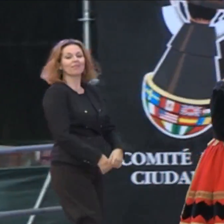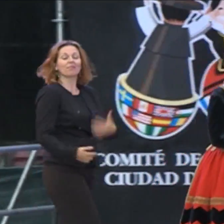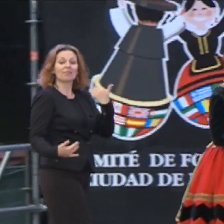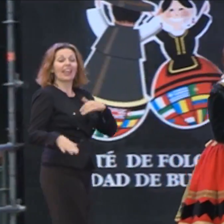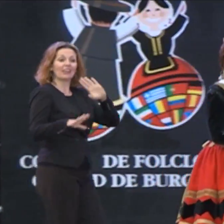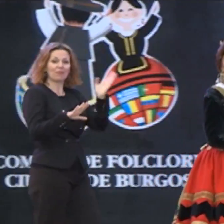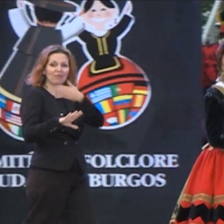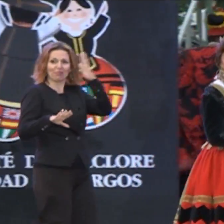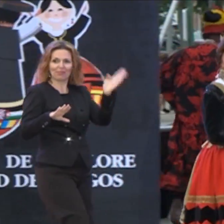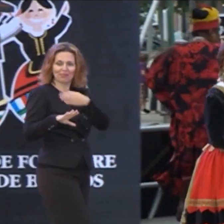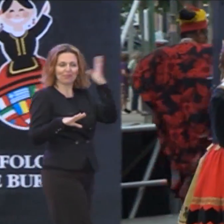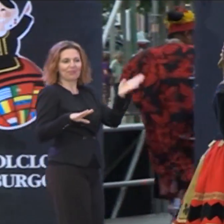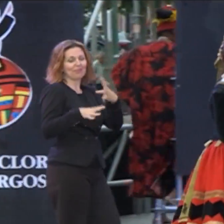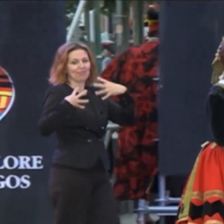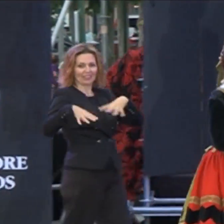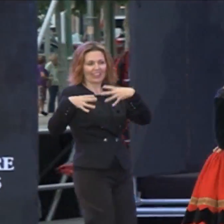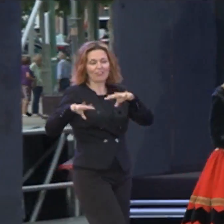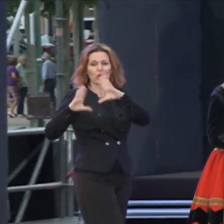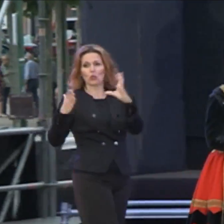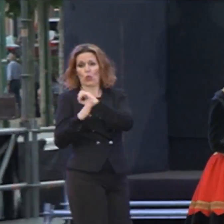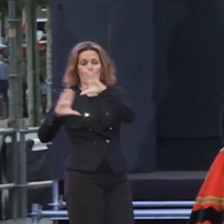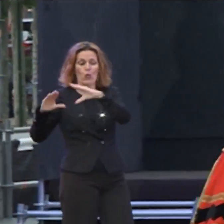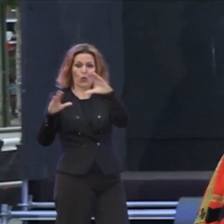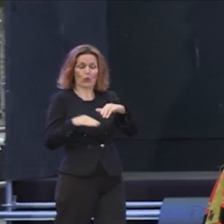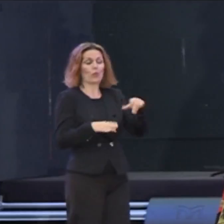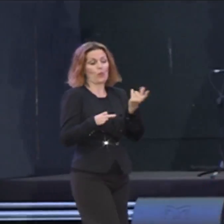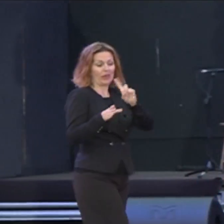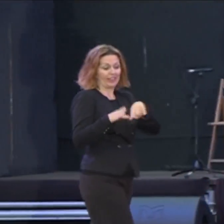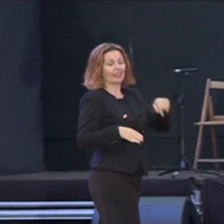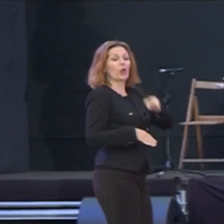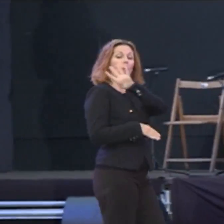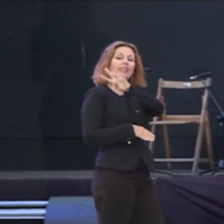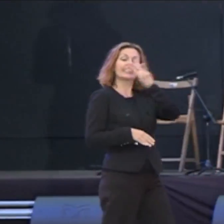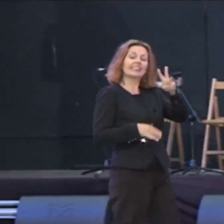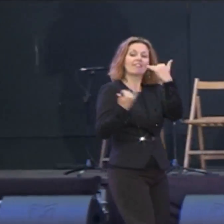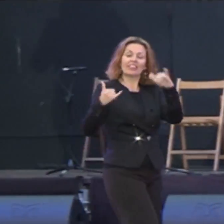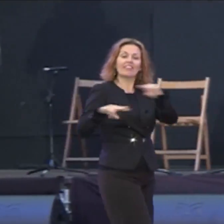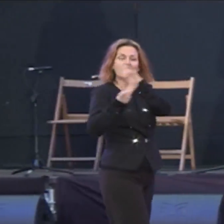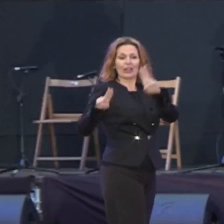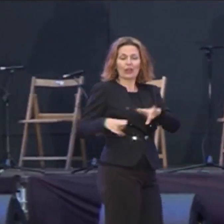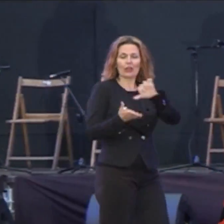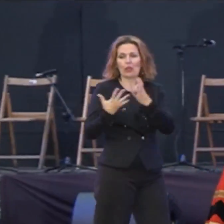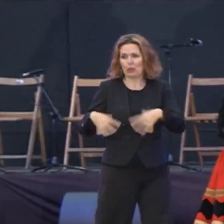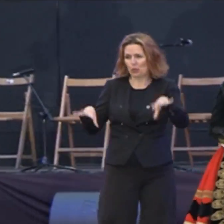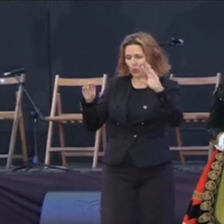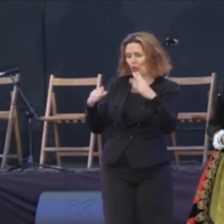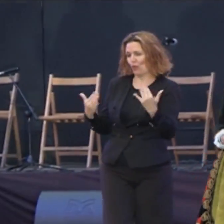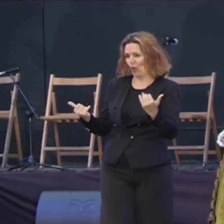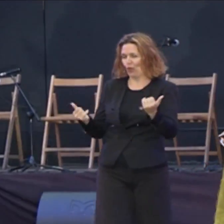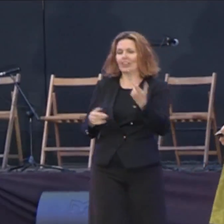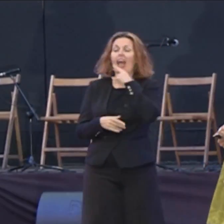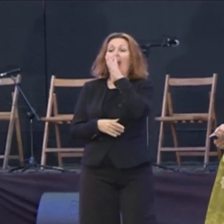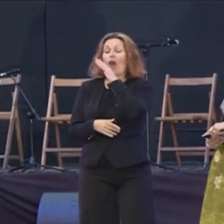Ya el desfile de los grupos participantes en esta 43ª edición del festival, vamos a dar